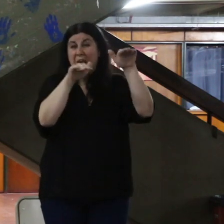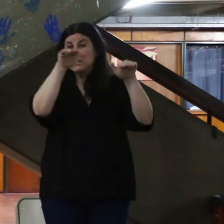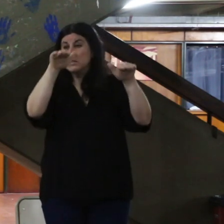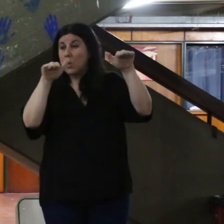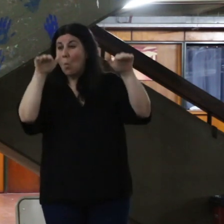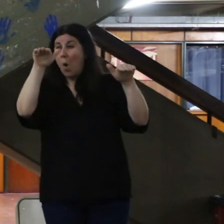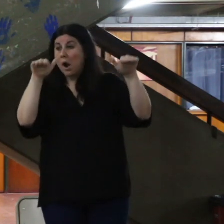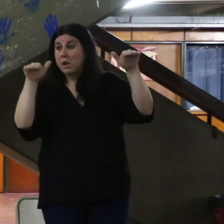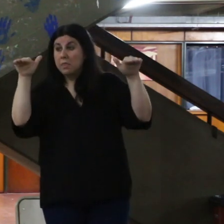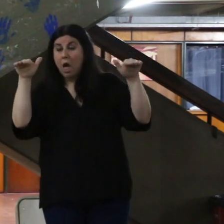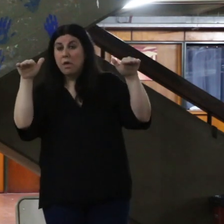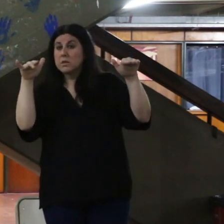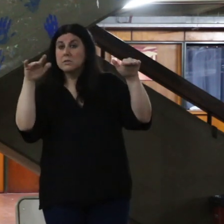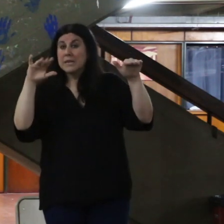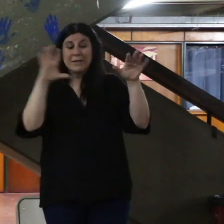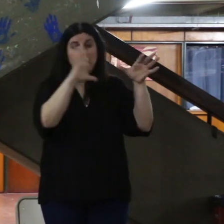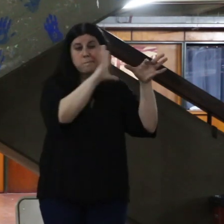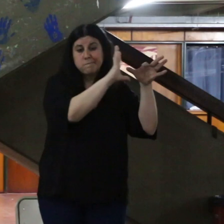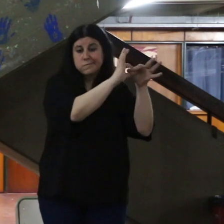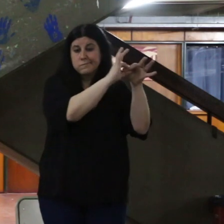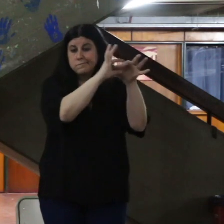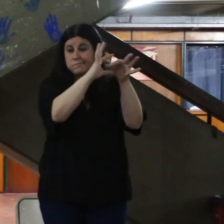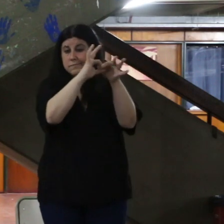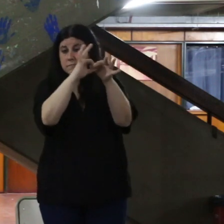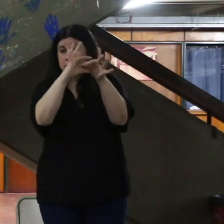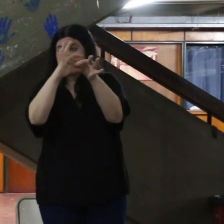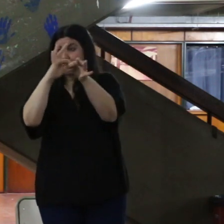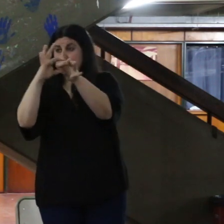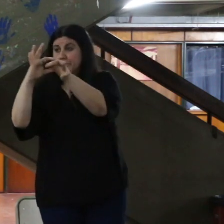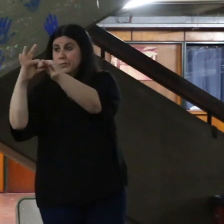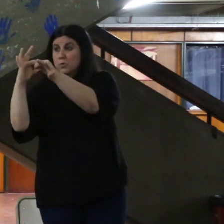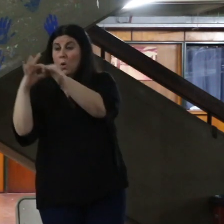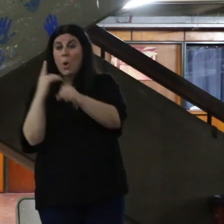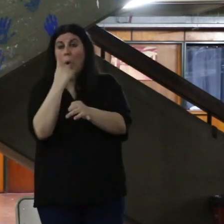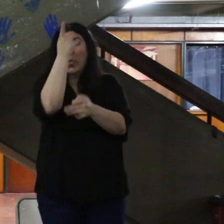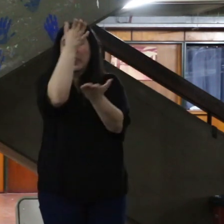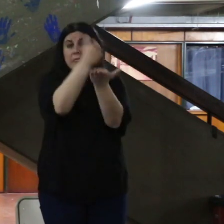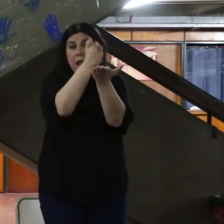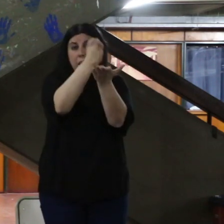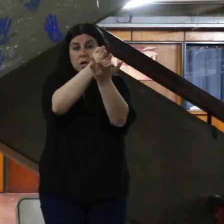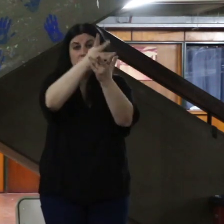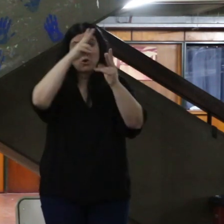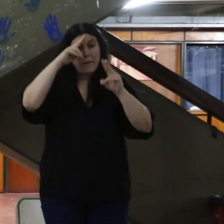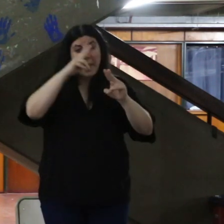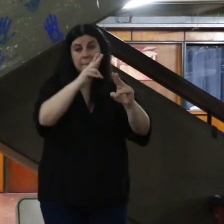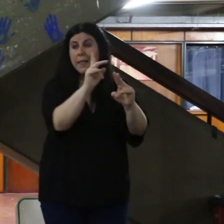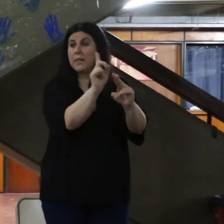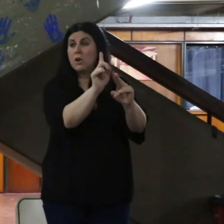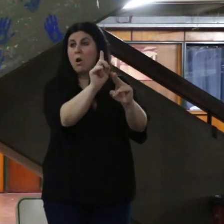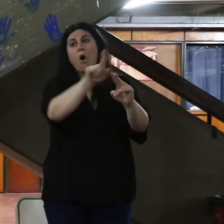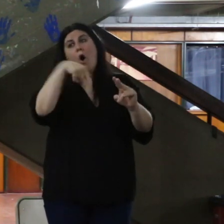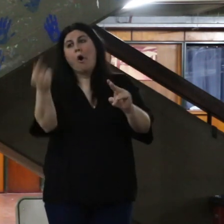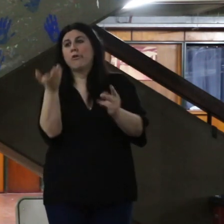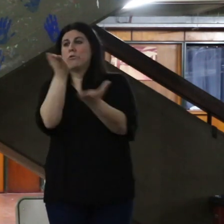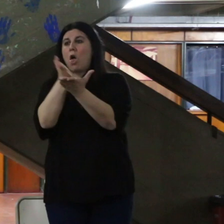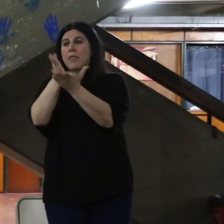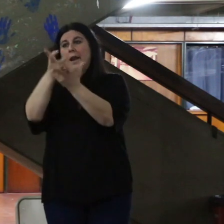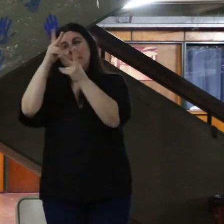atravesando entre sí. Y un derecho vulnerado vulnera otros